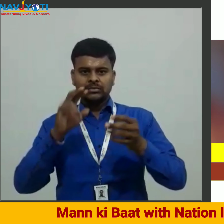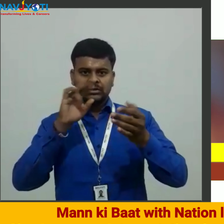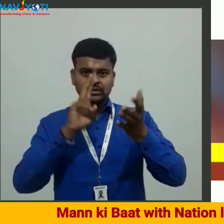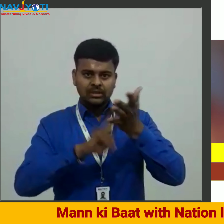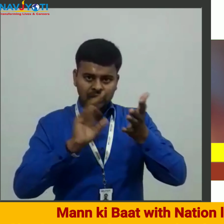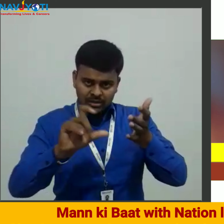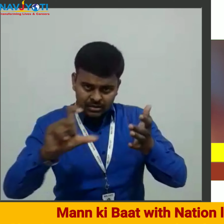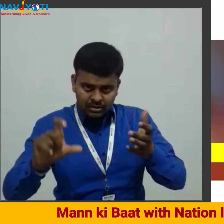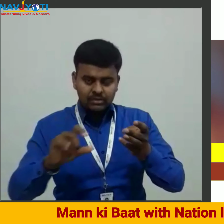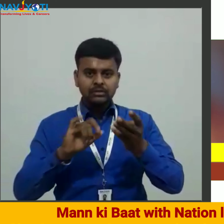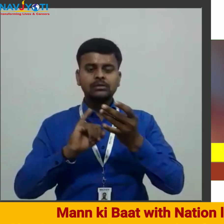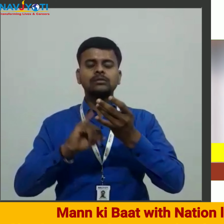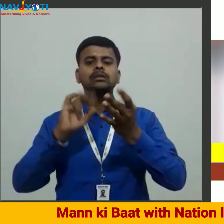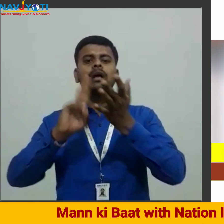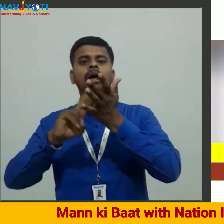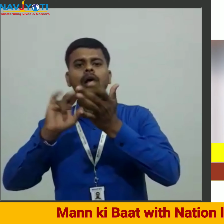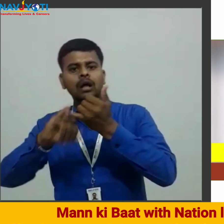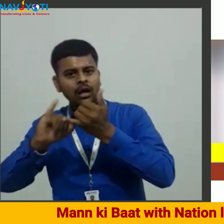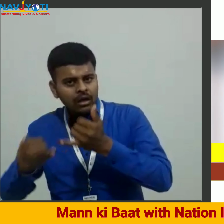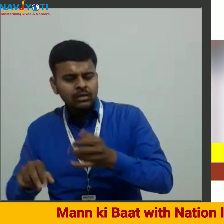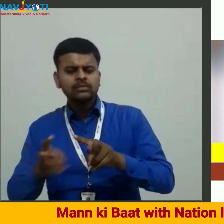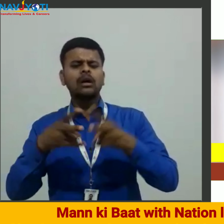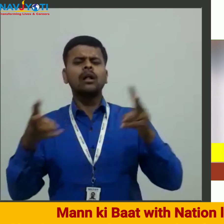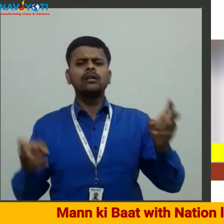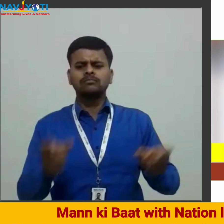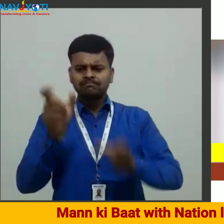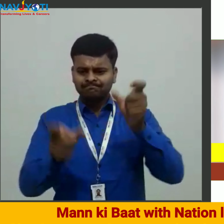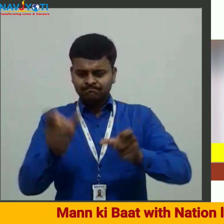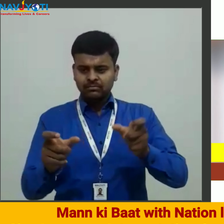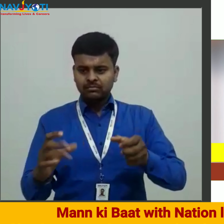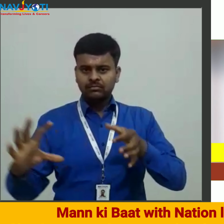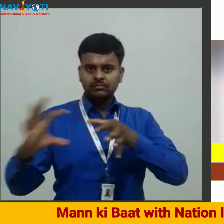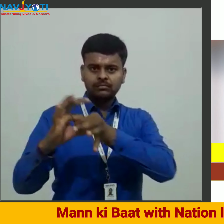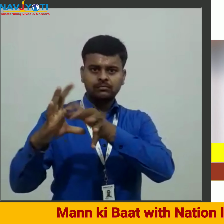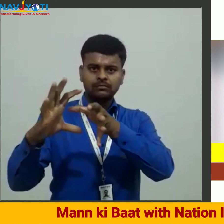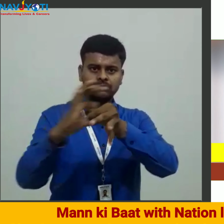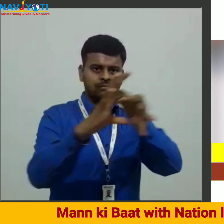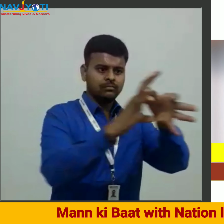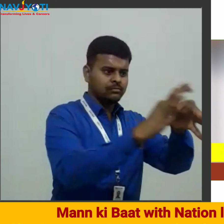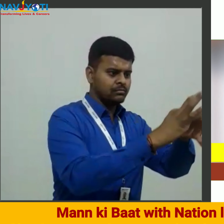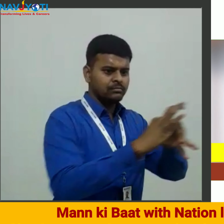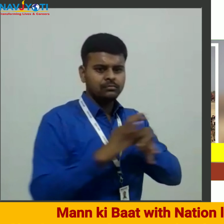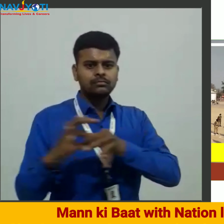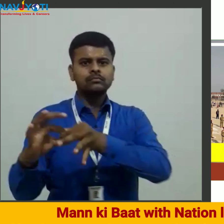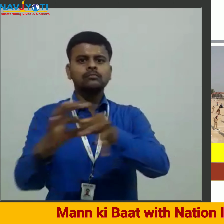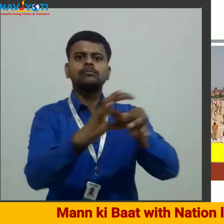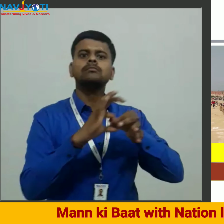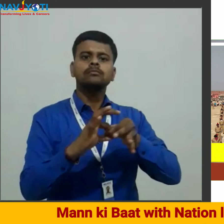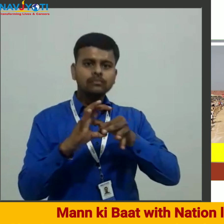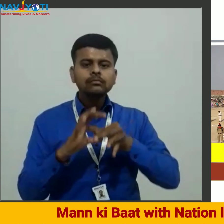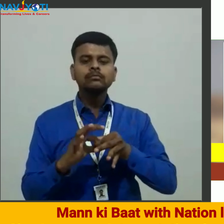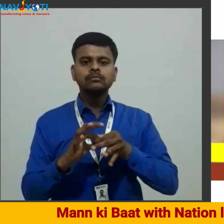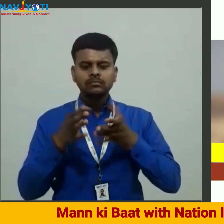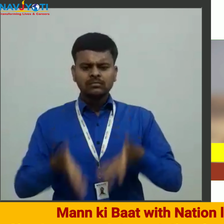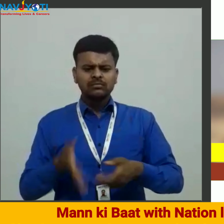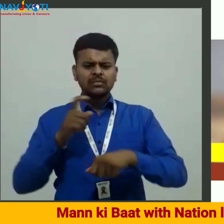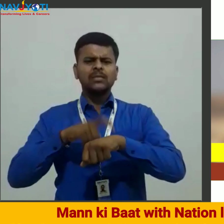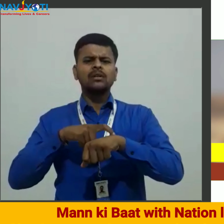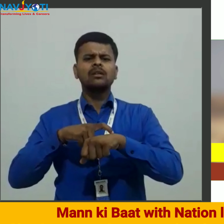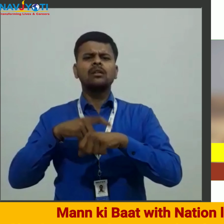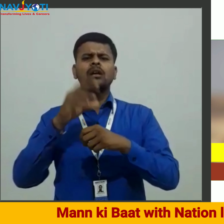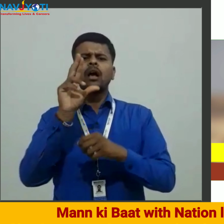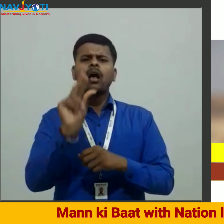वॉलंटियर्स, सिविल सोसाइटी के प्रतिनिधि और स्थानीय प्रशासन को एक दूसरे से जोड़